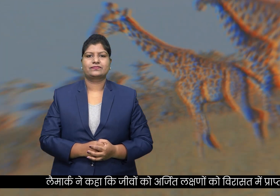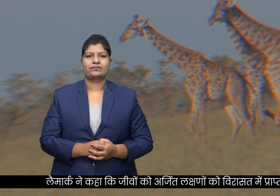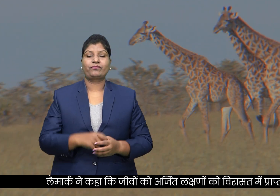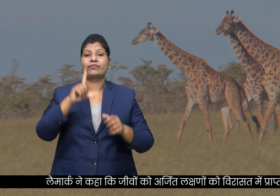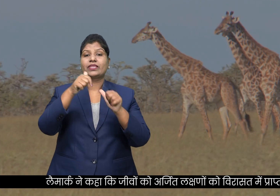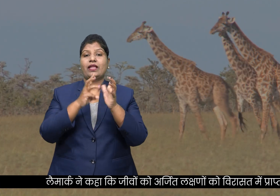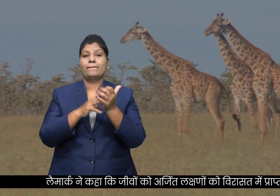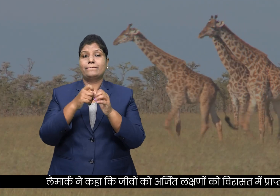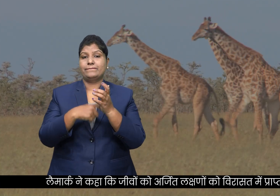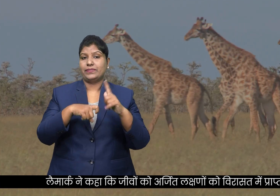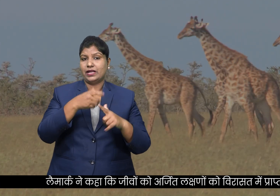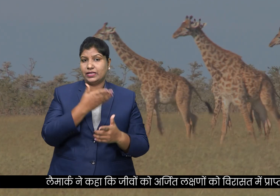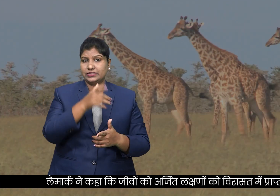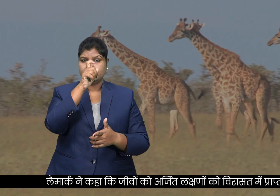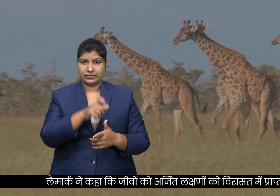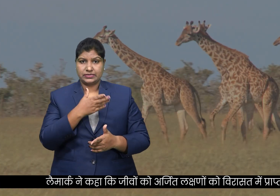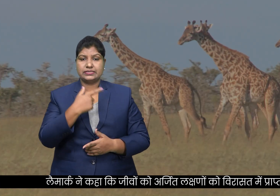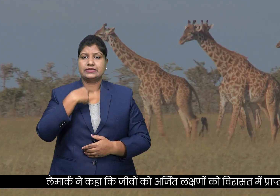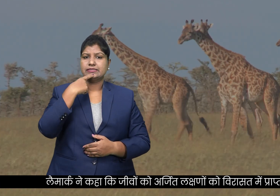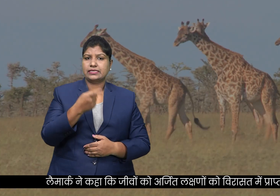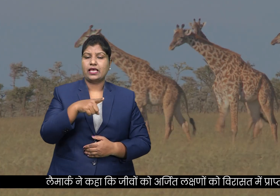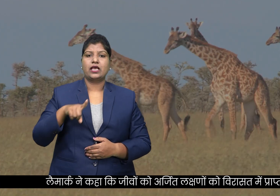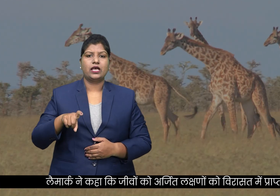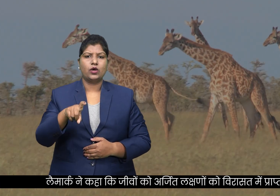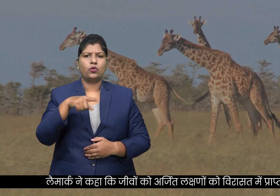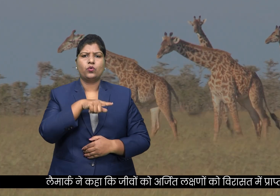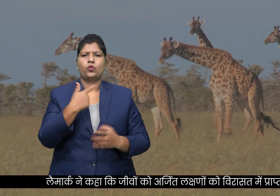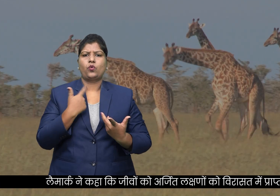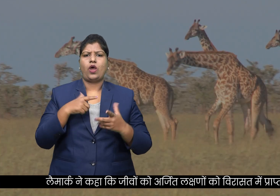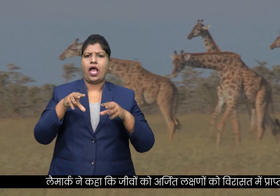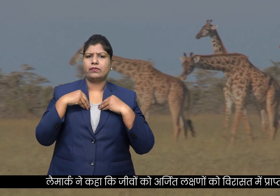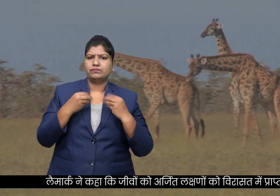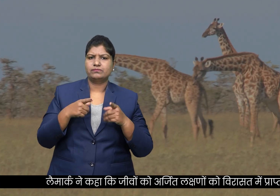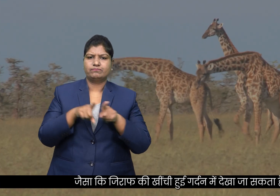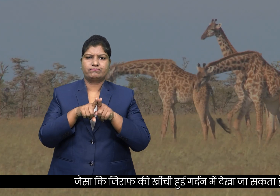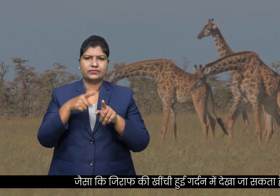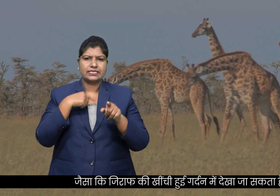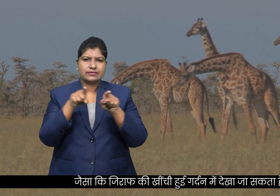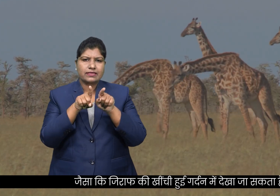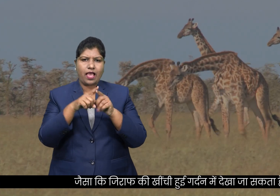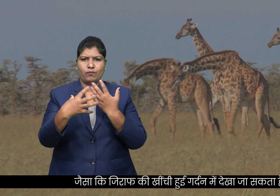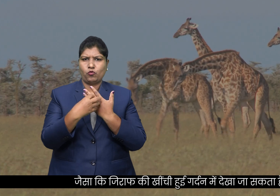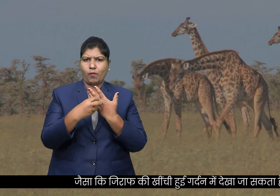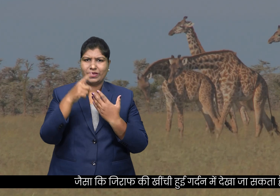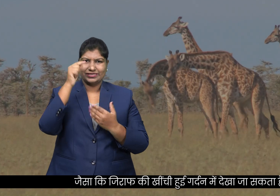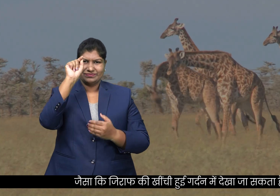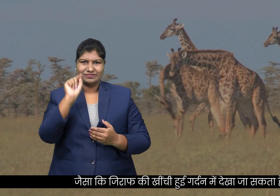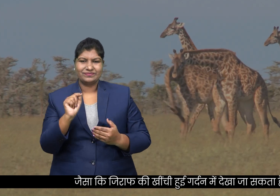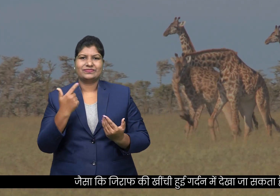लैमार्क ने कहा कि जीवों को अर्जित लक्षणों के विरासत में प्राप्त करते हैं, जैसा कि जिराफ की खींची हुई गर्दन